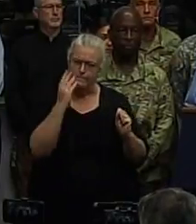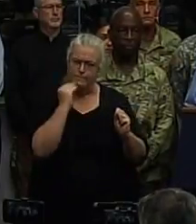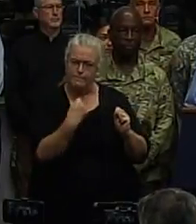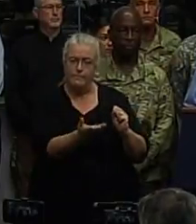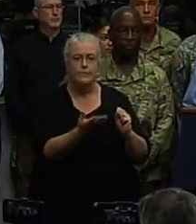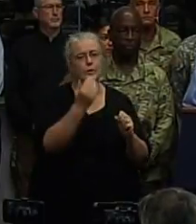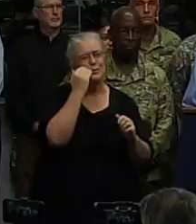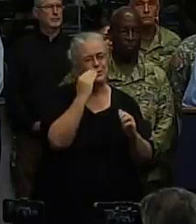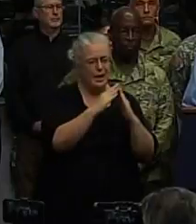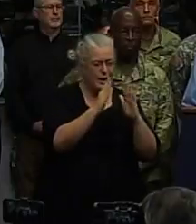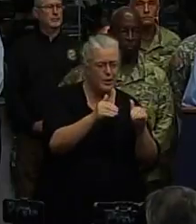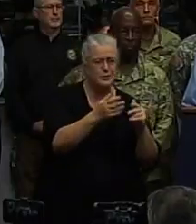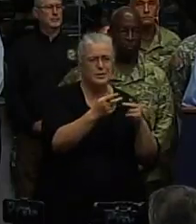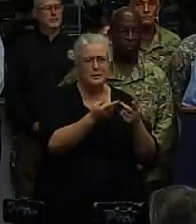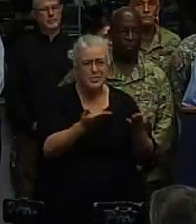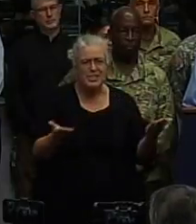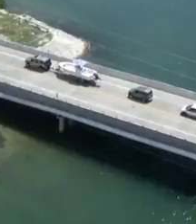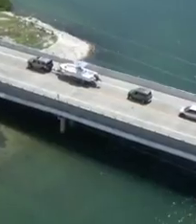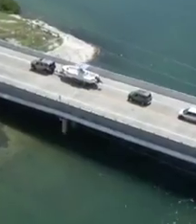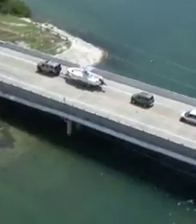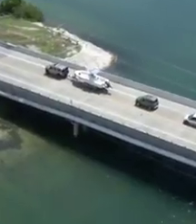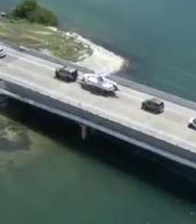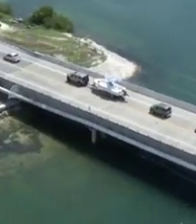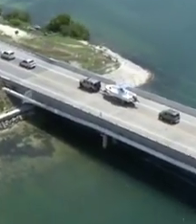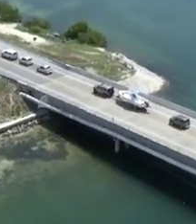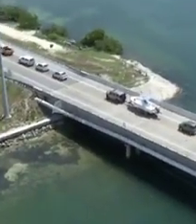Possessions can be replaced, your family cannot.